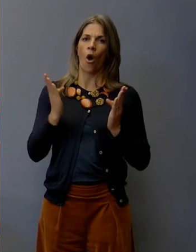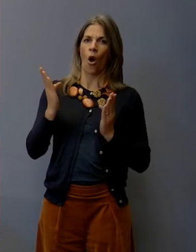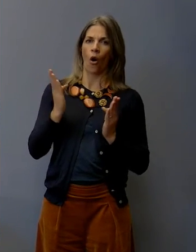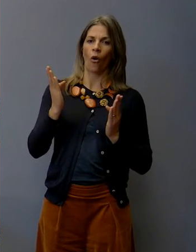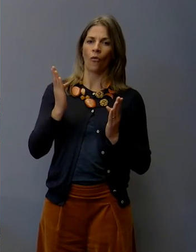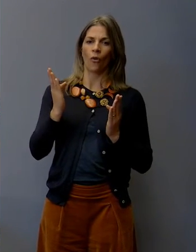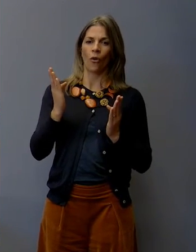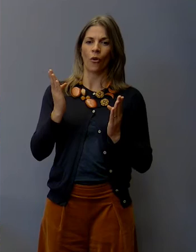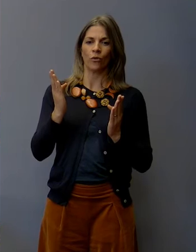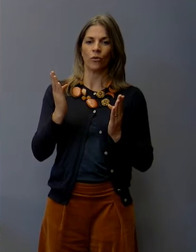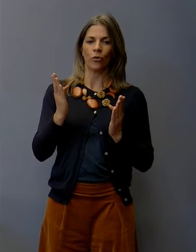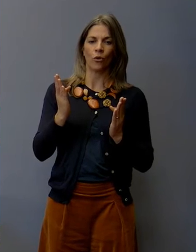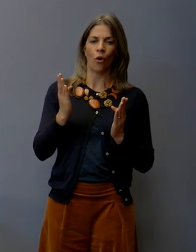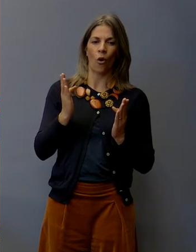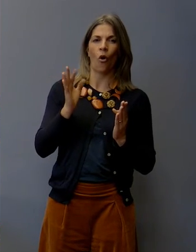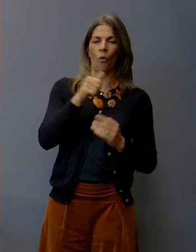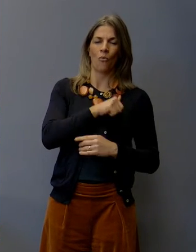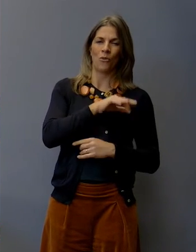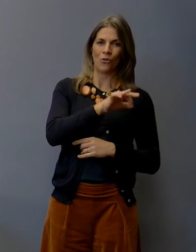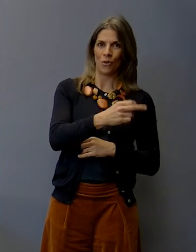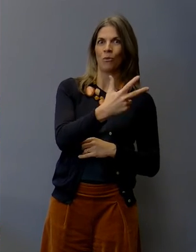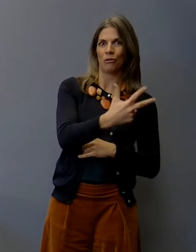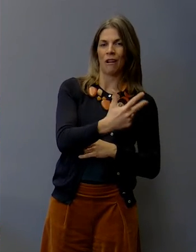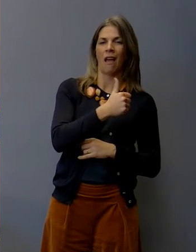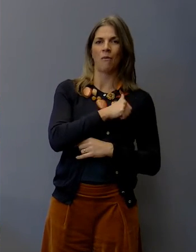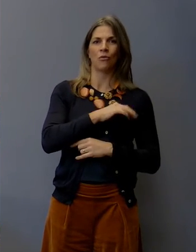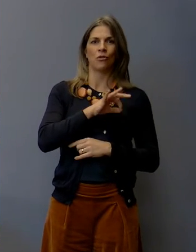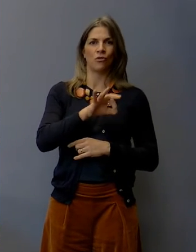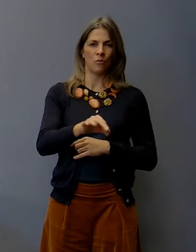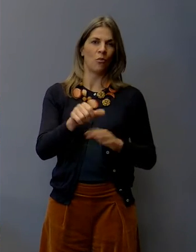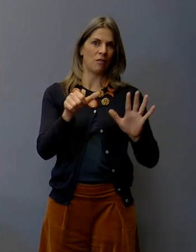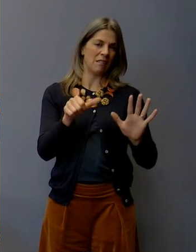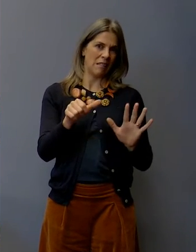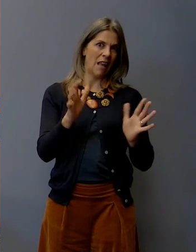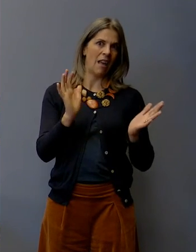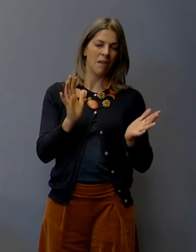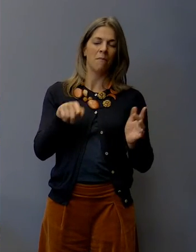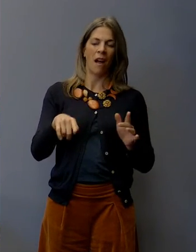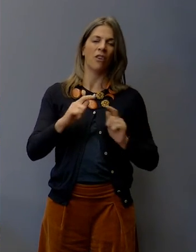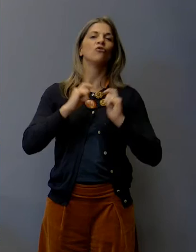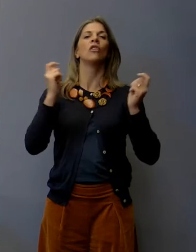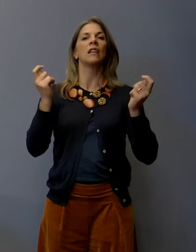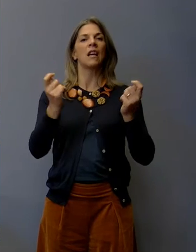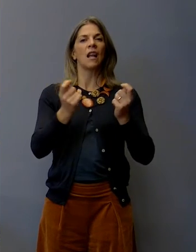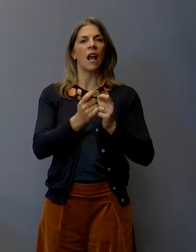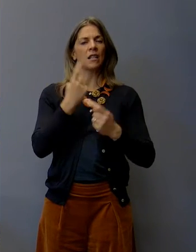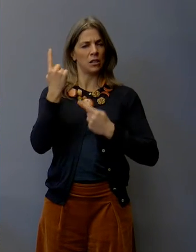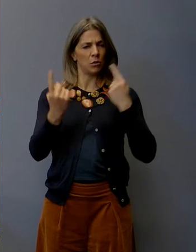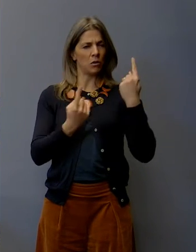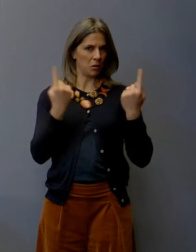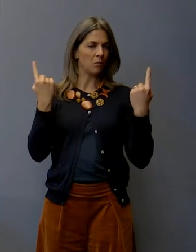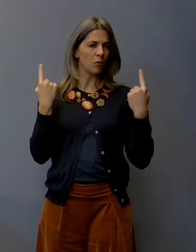siano il municipio iii municipio il municipio se questo è il quadro questo è il quadro